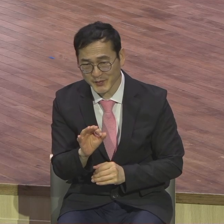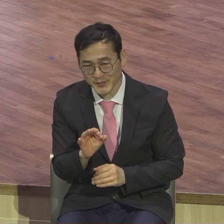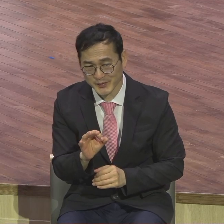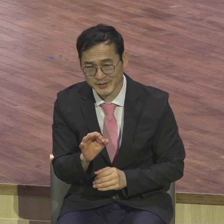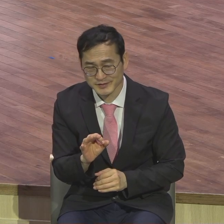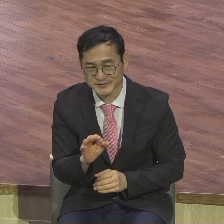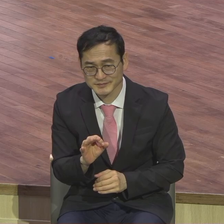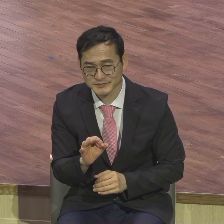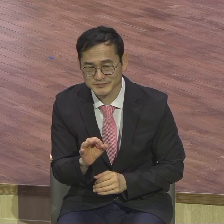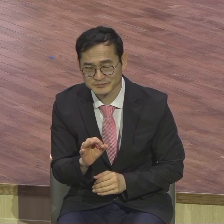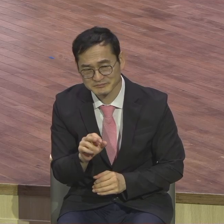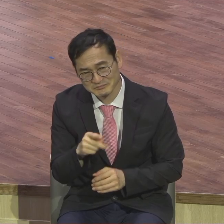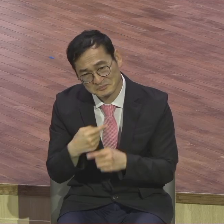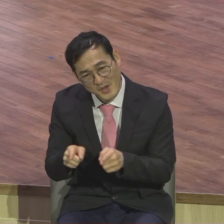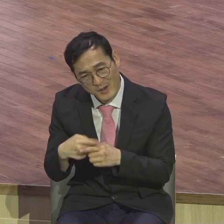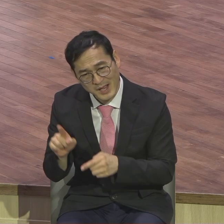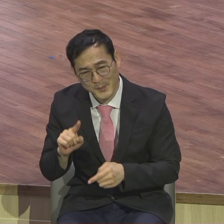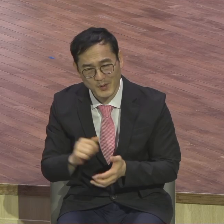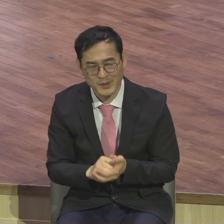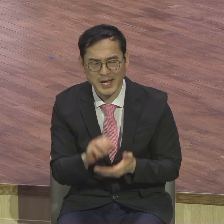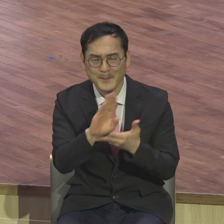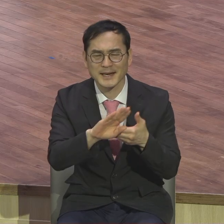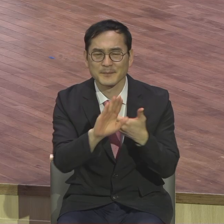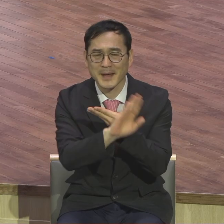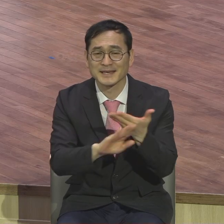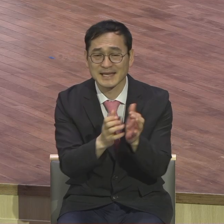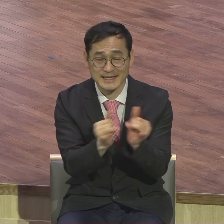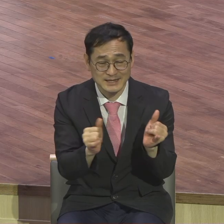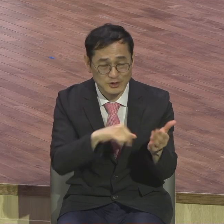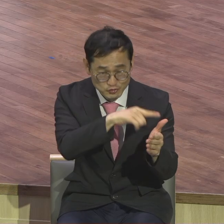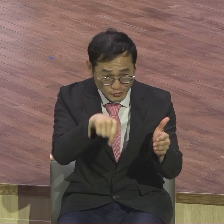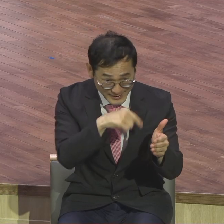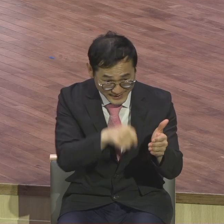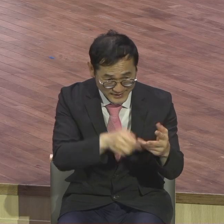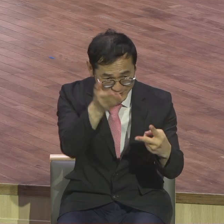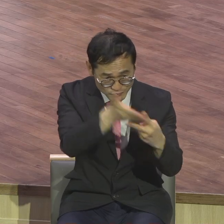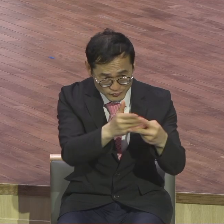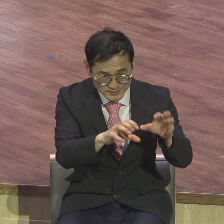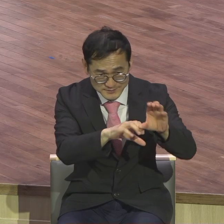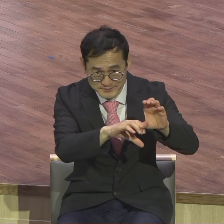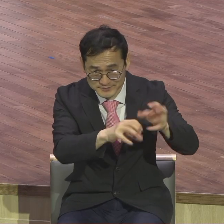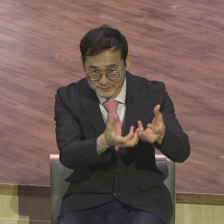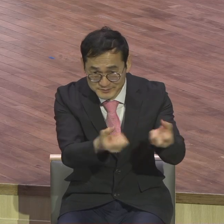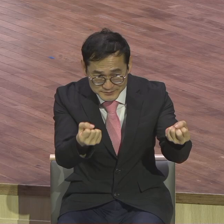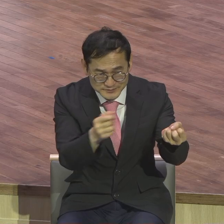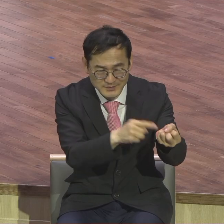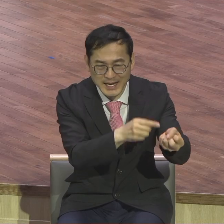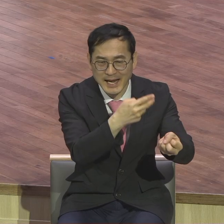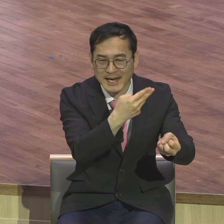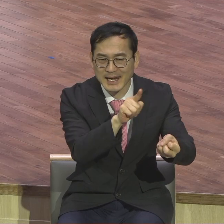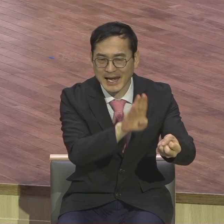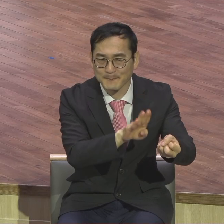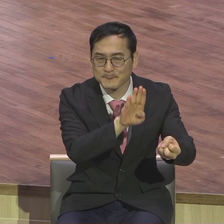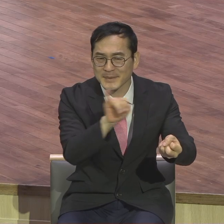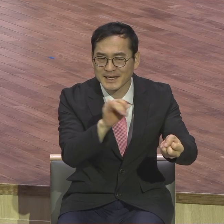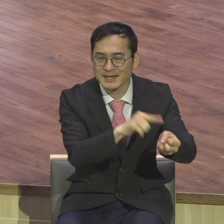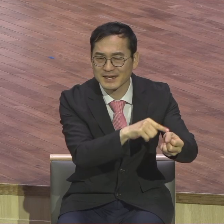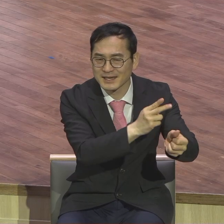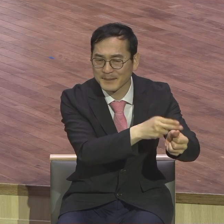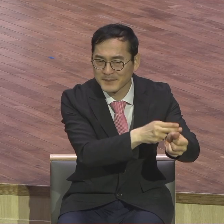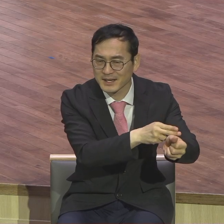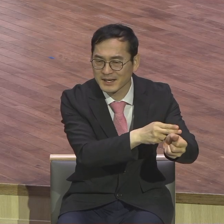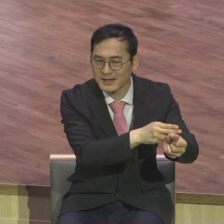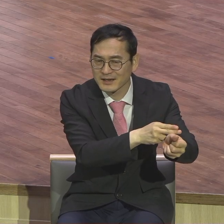양대산맥이 있었어요. 바리세파 안에서도 양대산맥이 있었는데 라피 힐레이라는